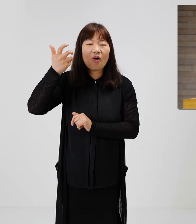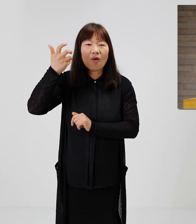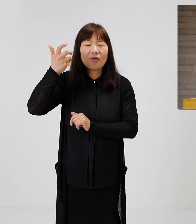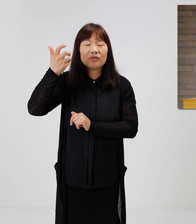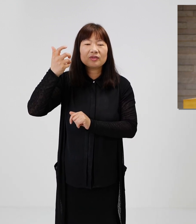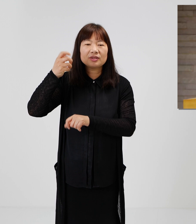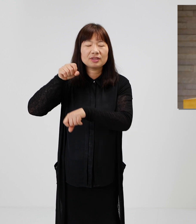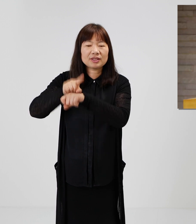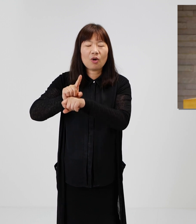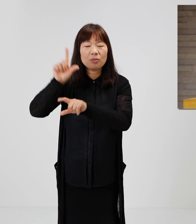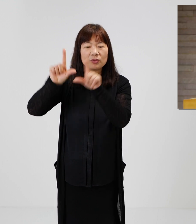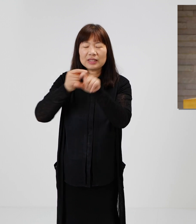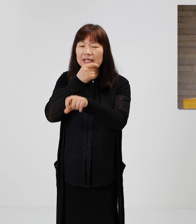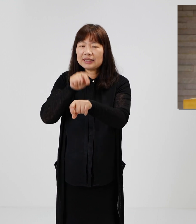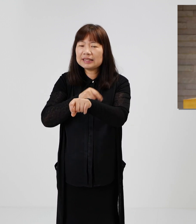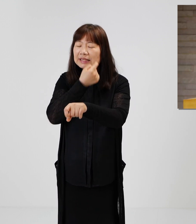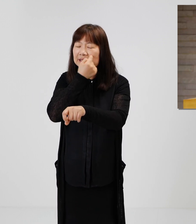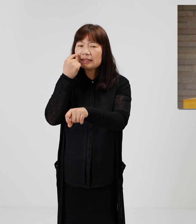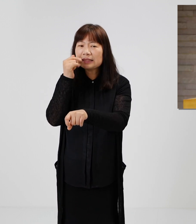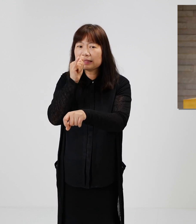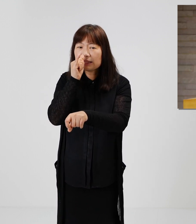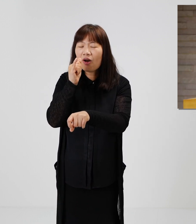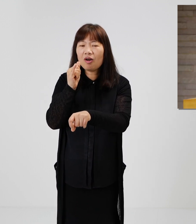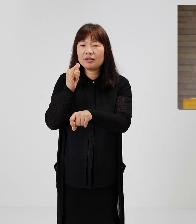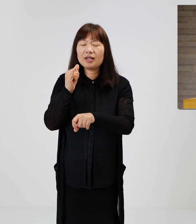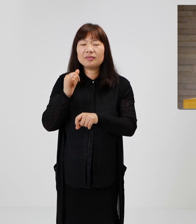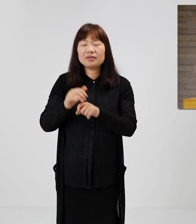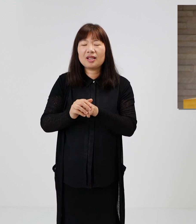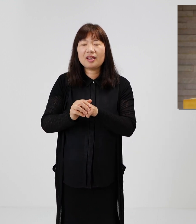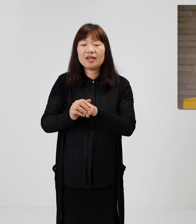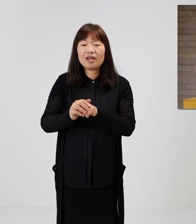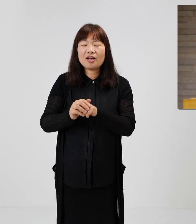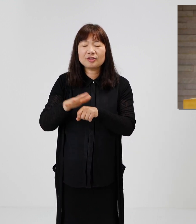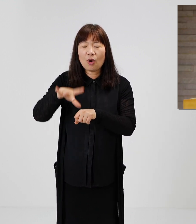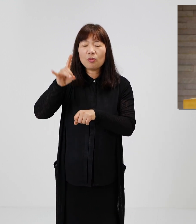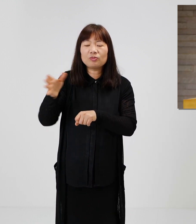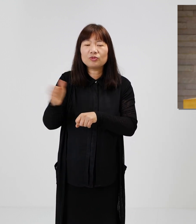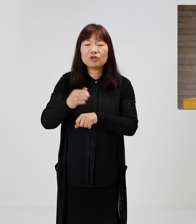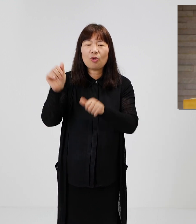특징이에요. 그래서 우상숭배가 기본적인 바탕이고,